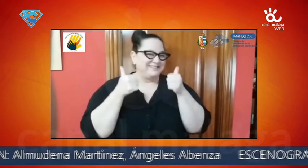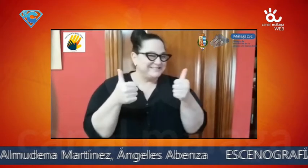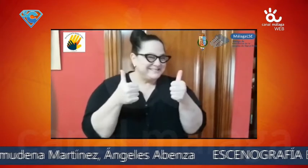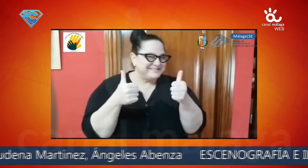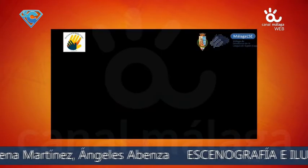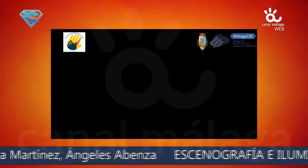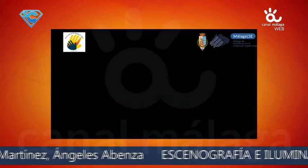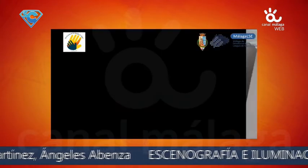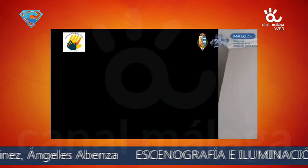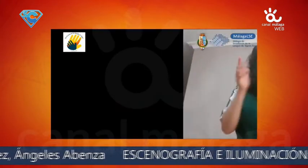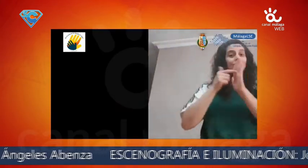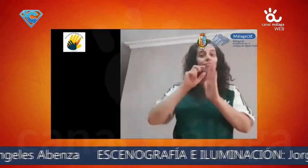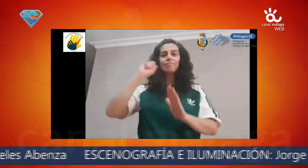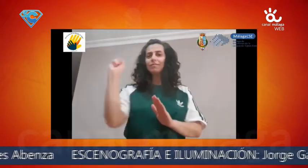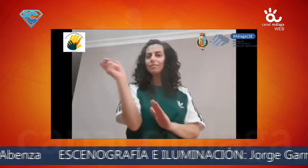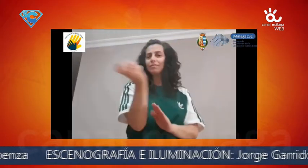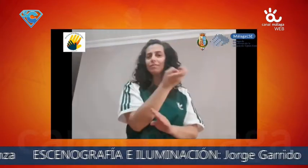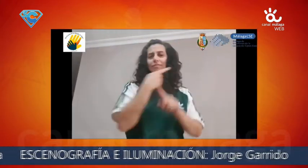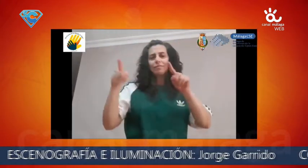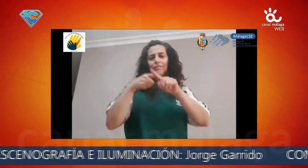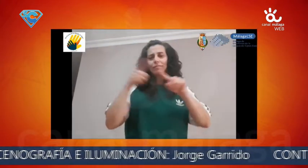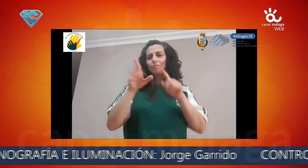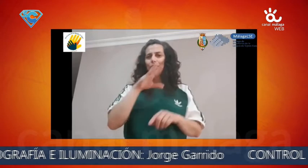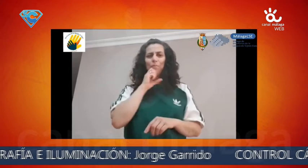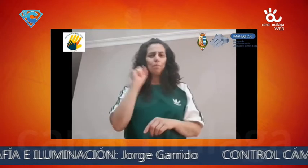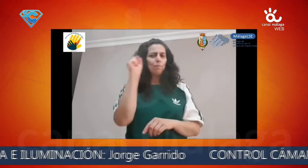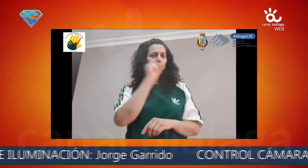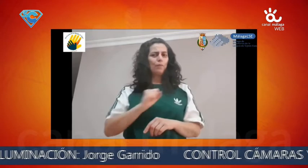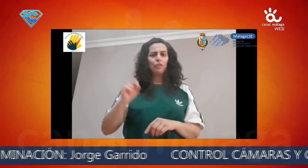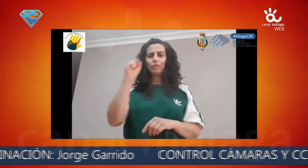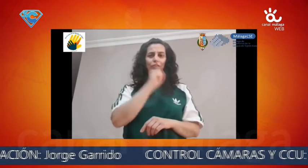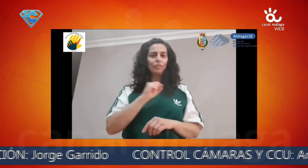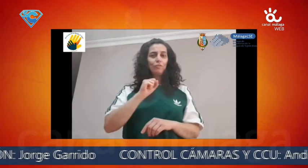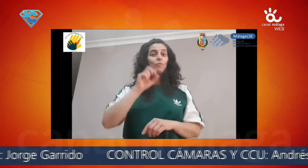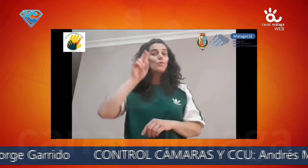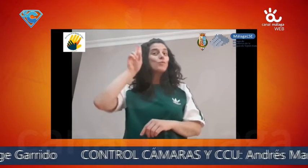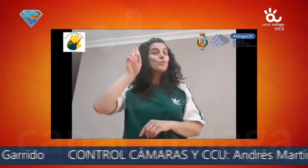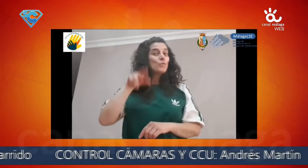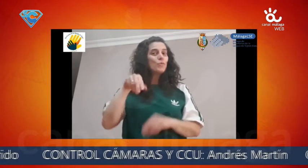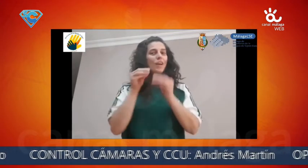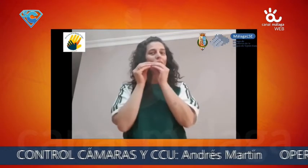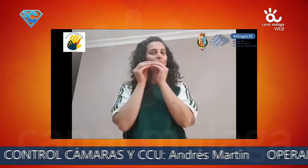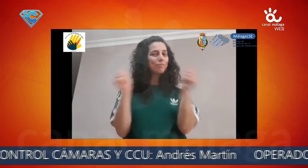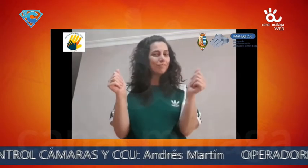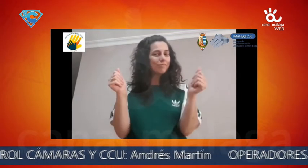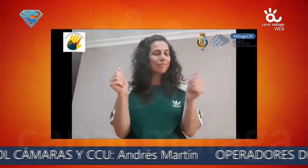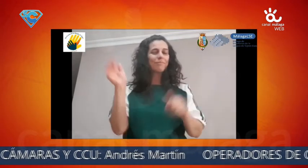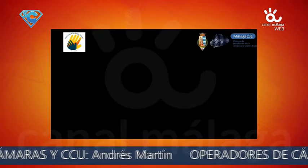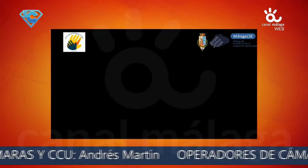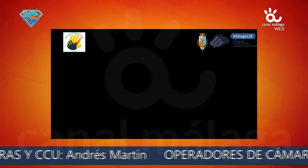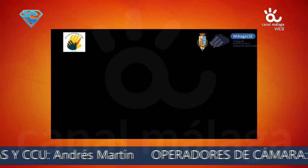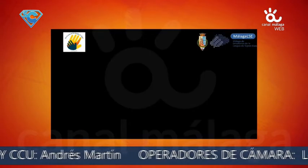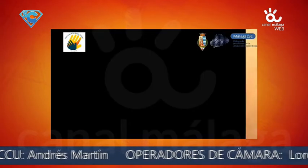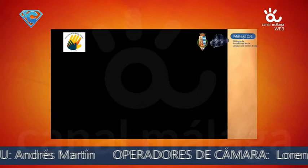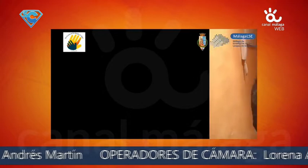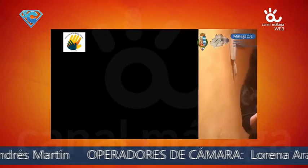facilidades para poder comunicarnos. Entre otras cosas, la lengua de signos es maravillosa, que nunca desaparezca.